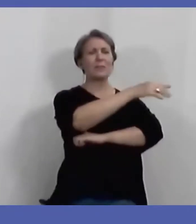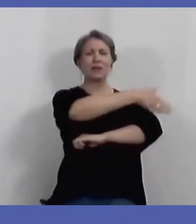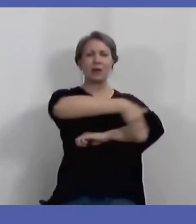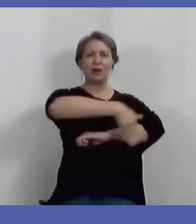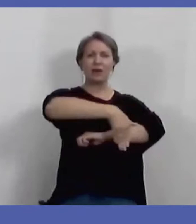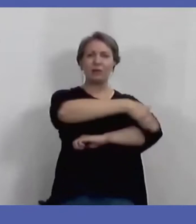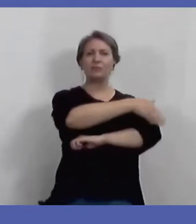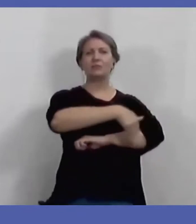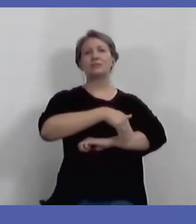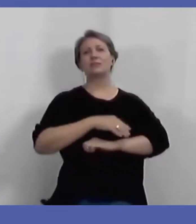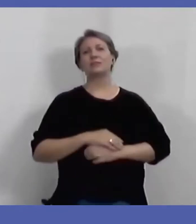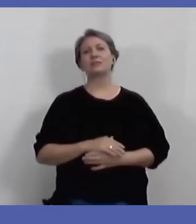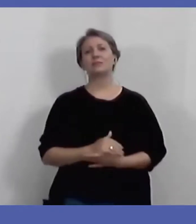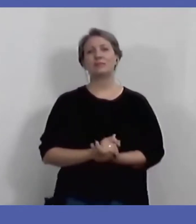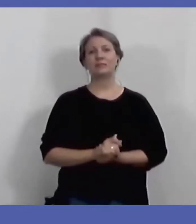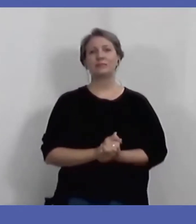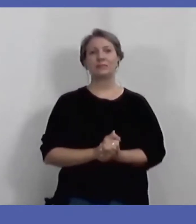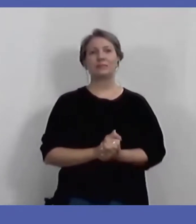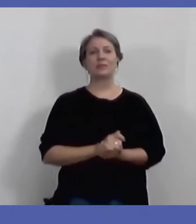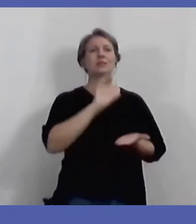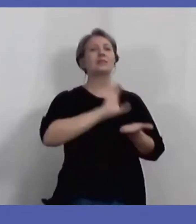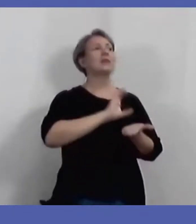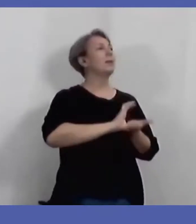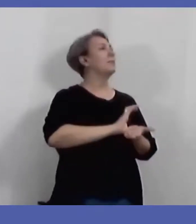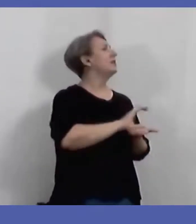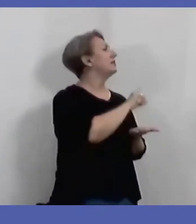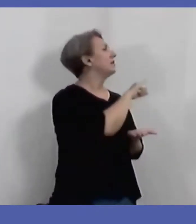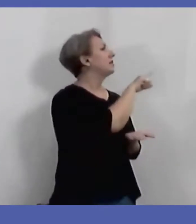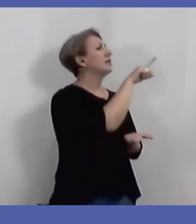Amém. Cadê os ceapistas?